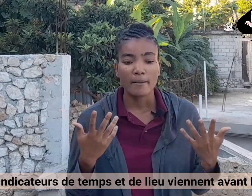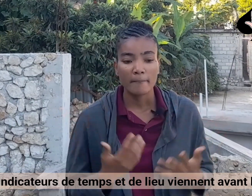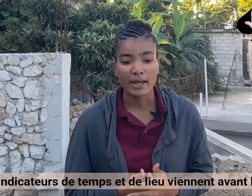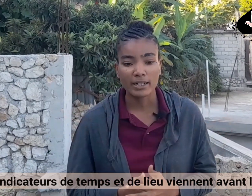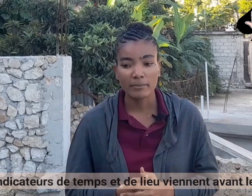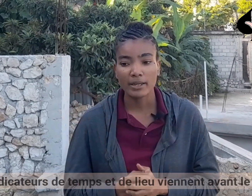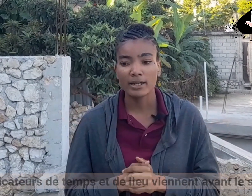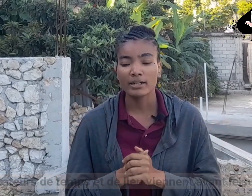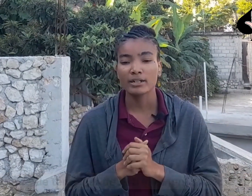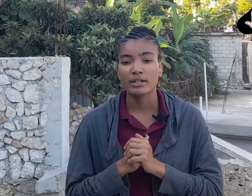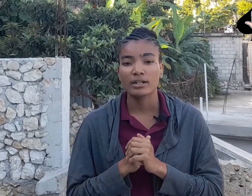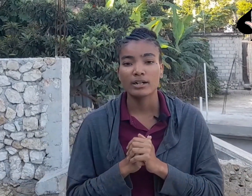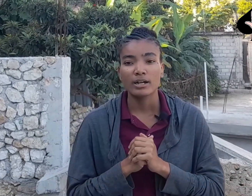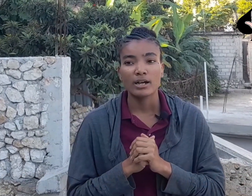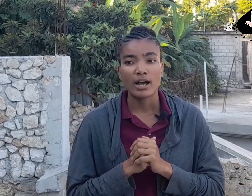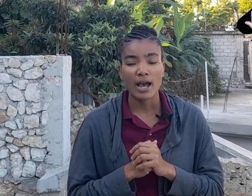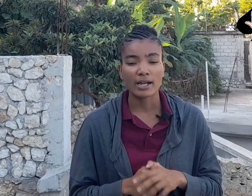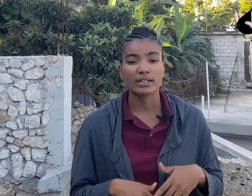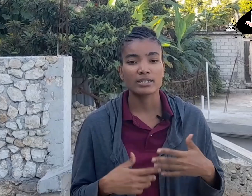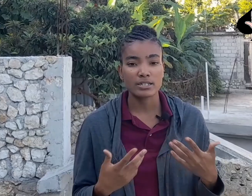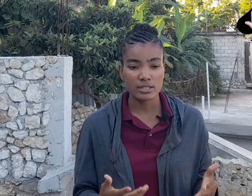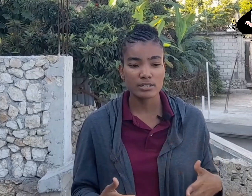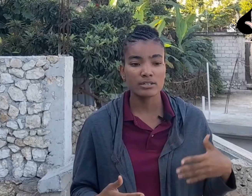ma grand-mère a grandi